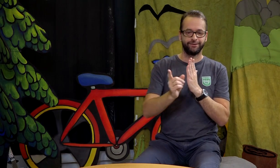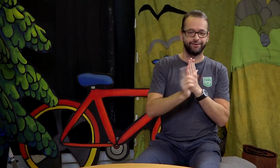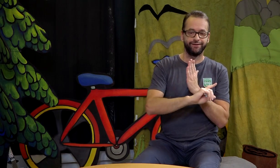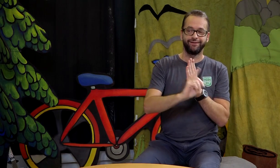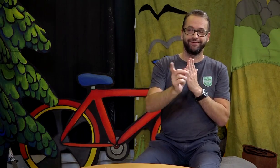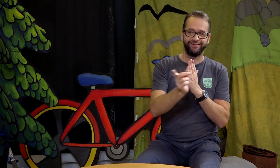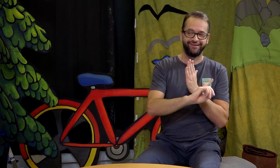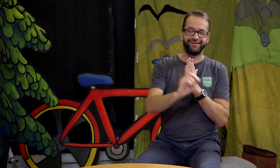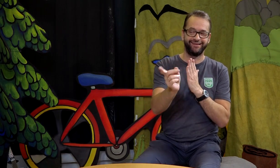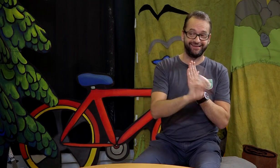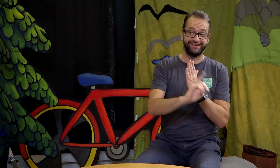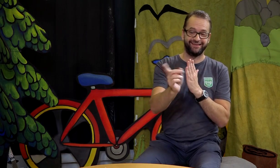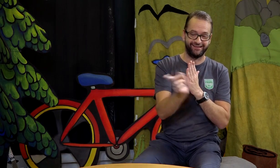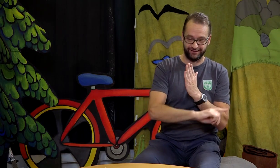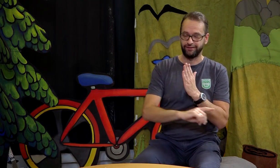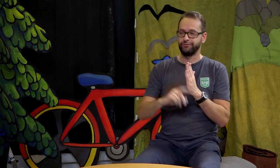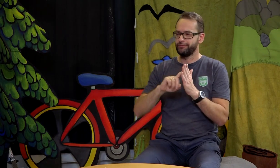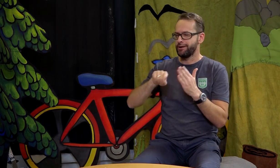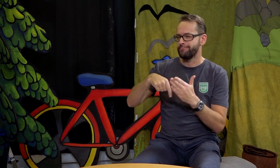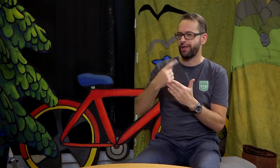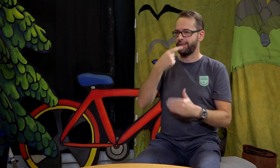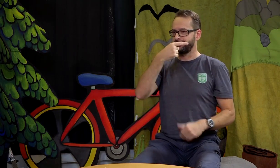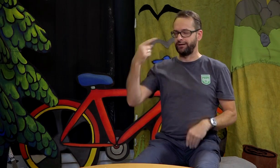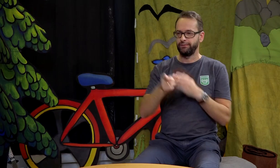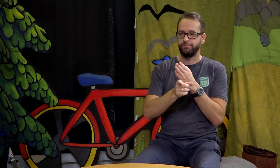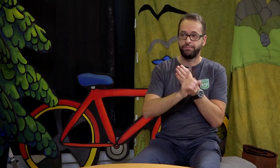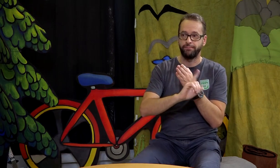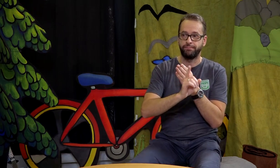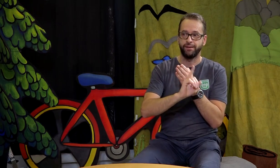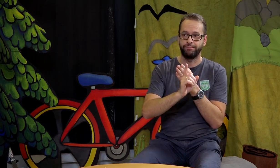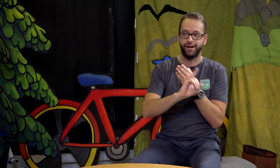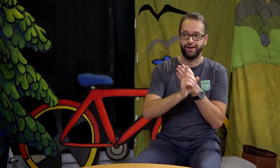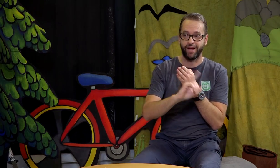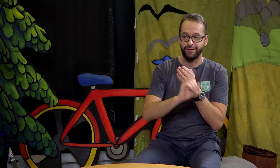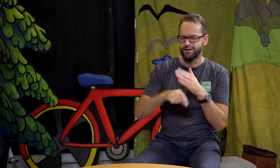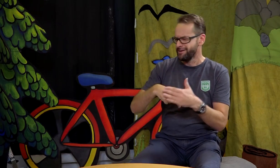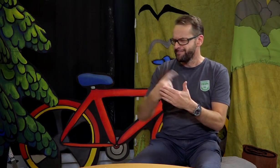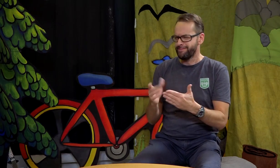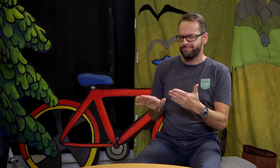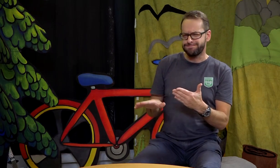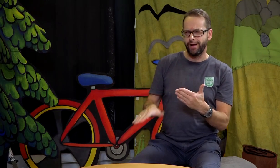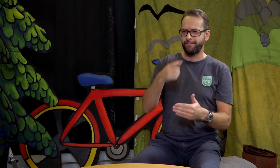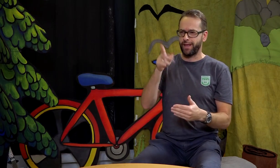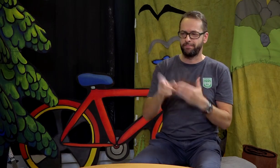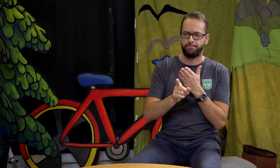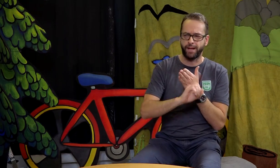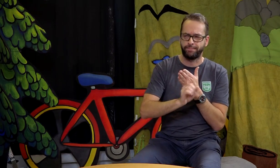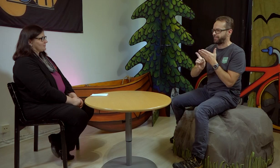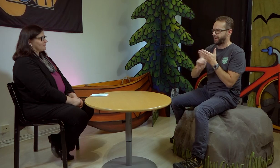ikkunasta vielä näet katkoviivat. Sitten kun pistät sataaseen, niin katkoviivat ei juurikaan näe. Ja kun vielä ajat lujempaa, niin se on